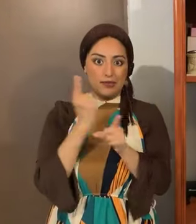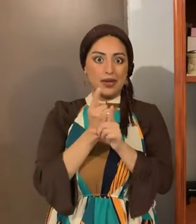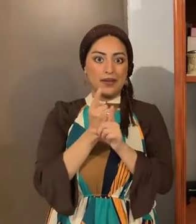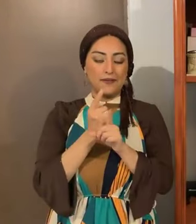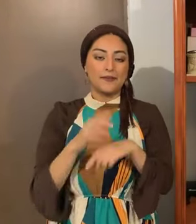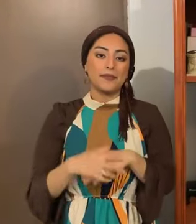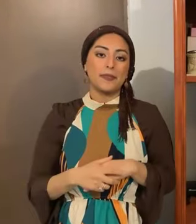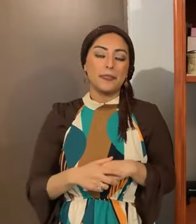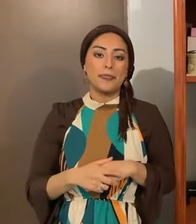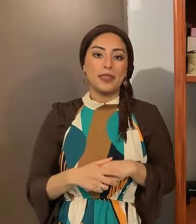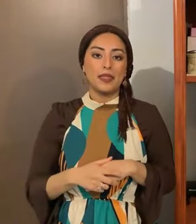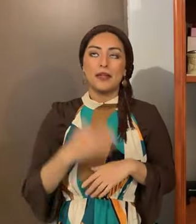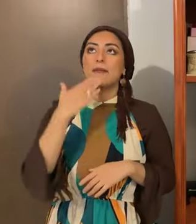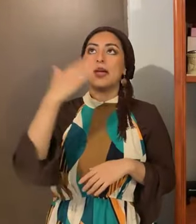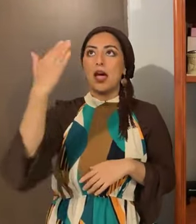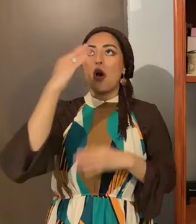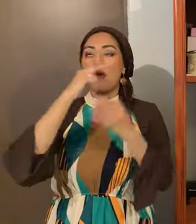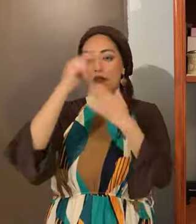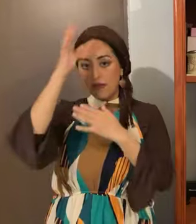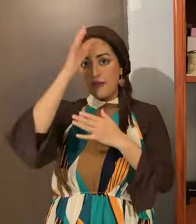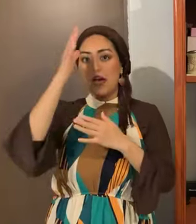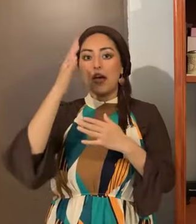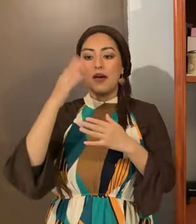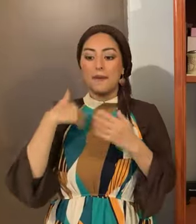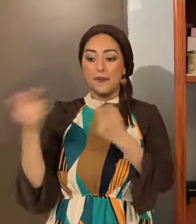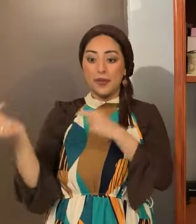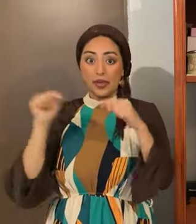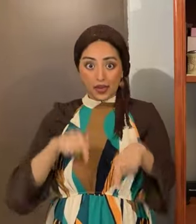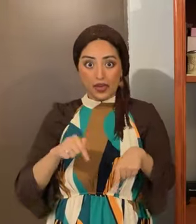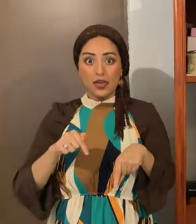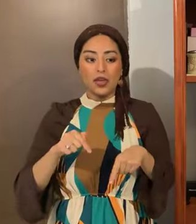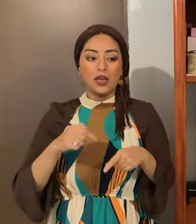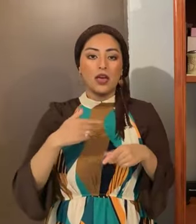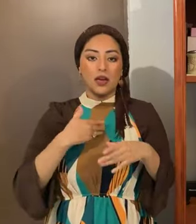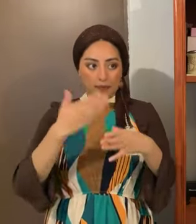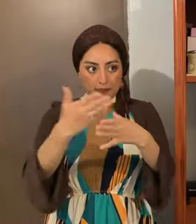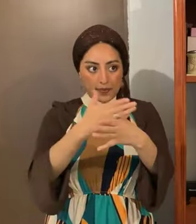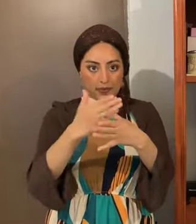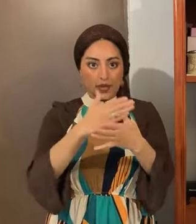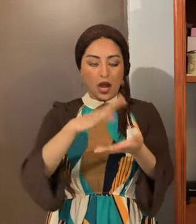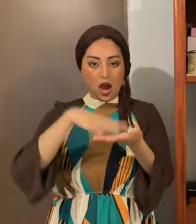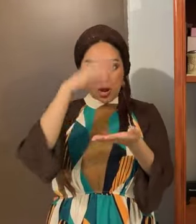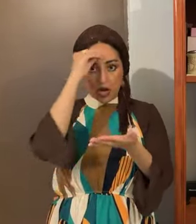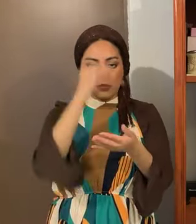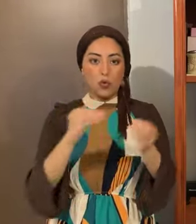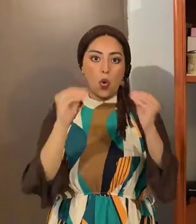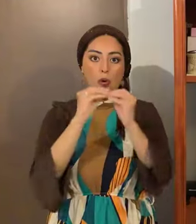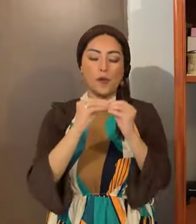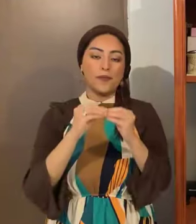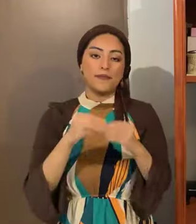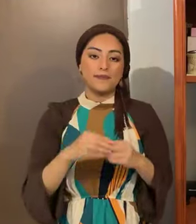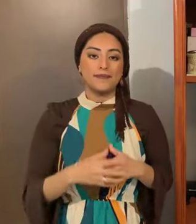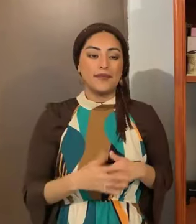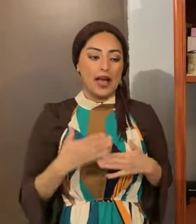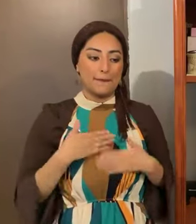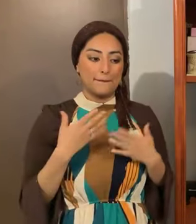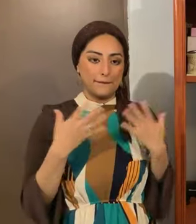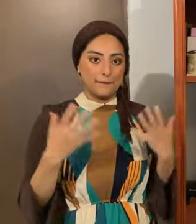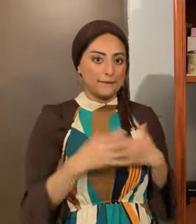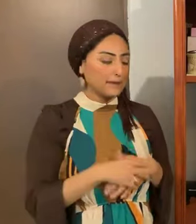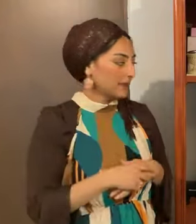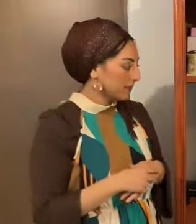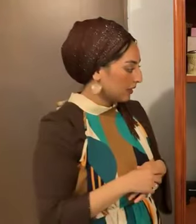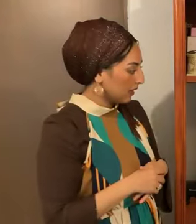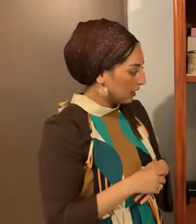Y toda la Vale Eterno que ahora nos permite el Abba Kadosh estarlos conociendo ya de manera directa, ¿verdad?